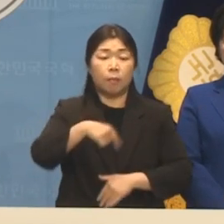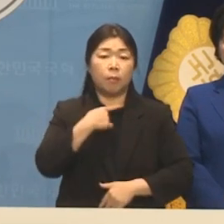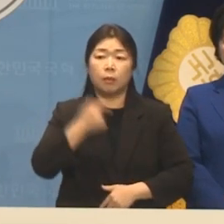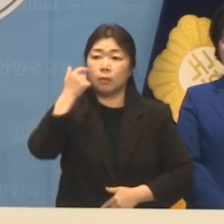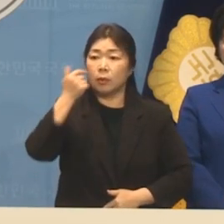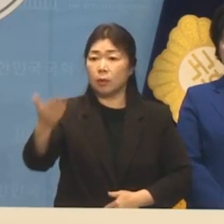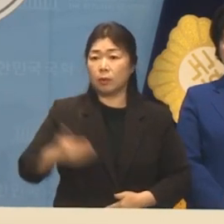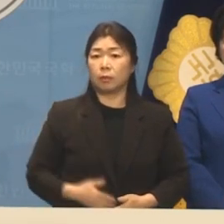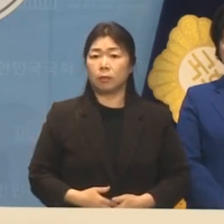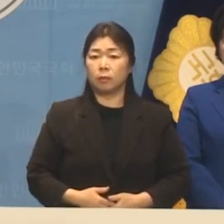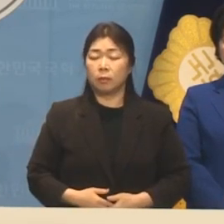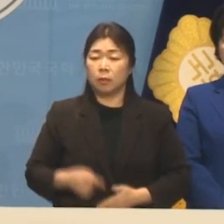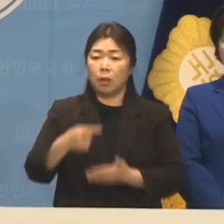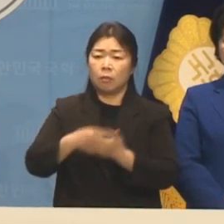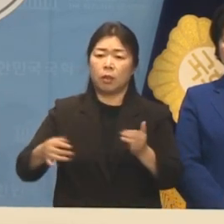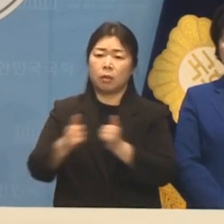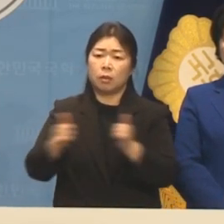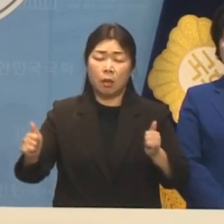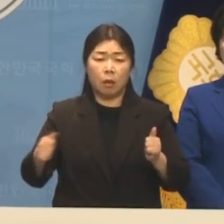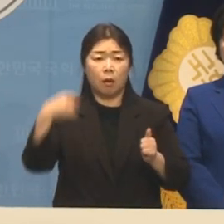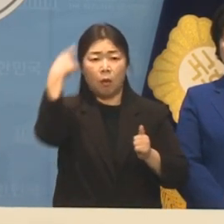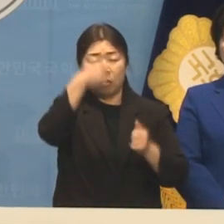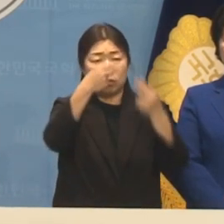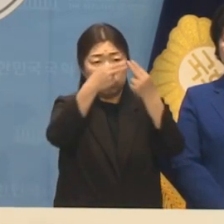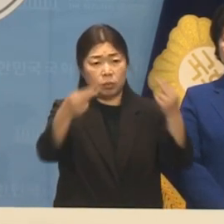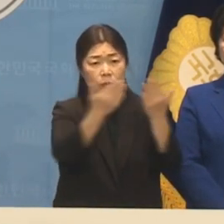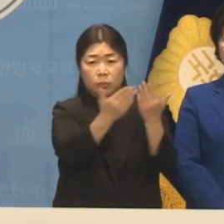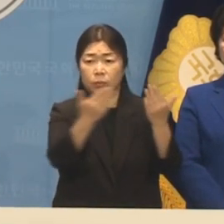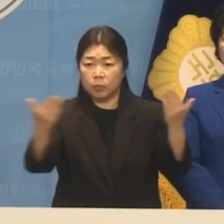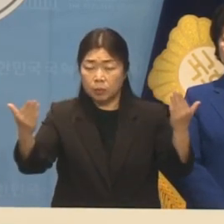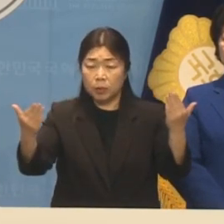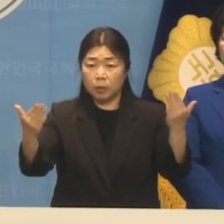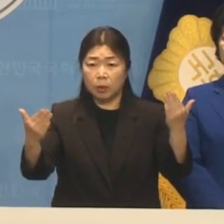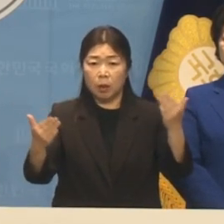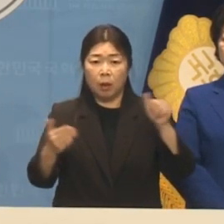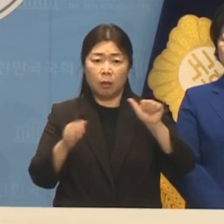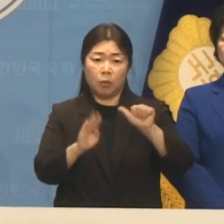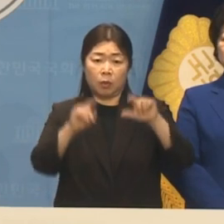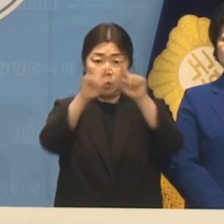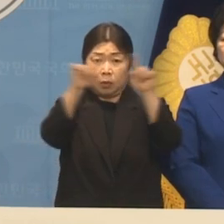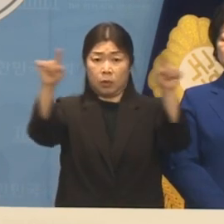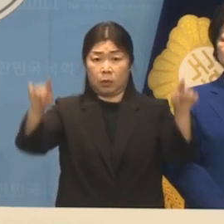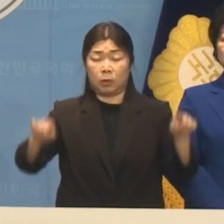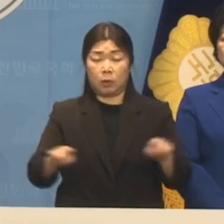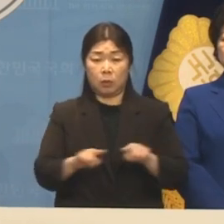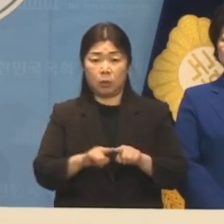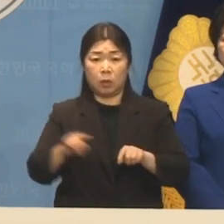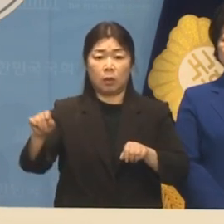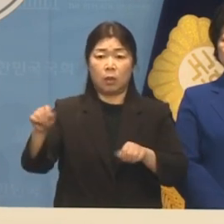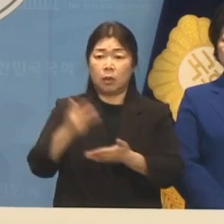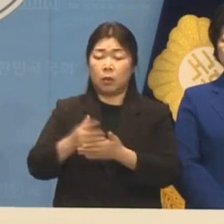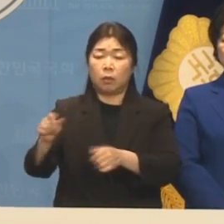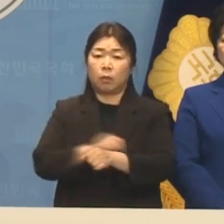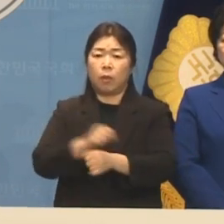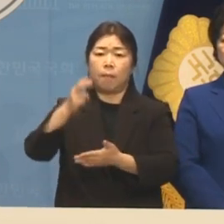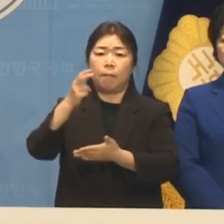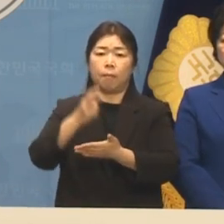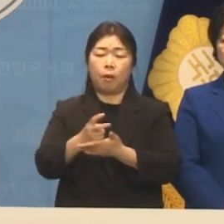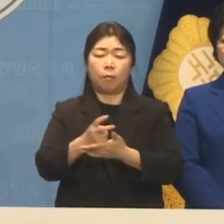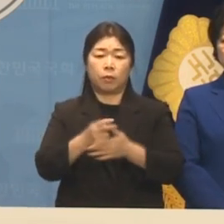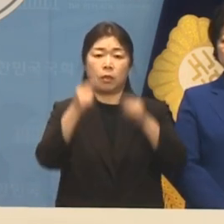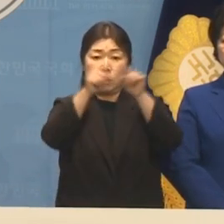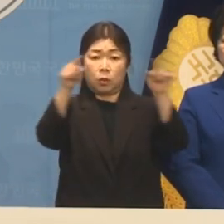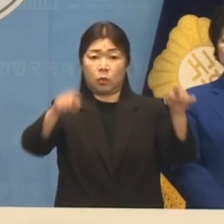가면은 피해자분들의 영정 사진과 함께 A4 크기로 이태원 특별법이라고 써져 있는 종이가